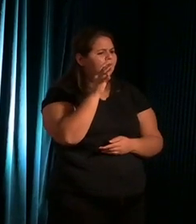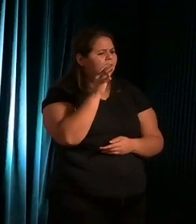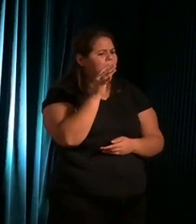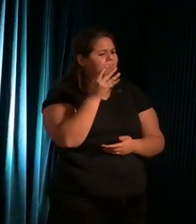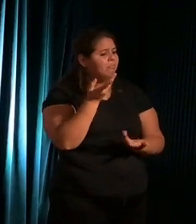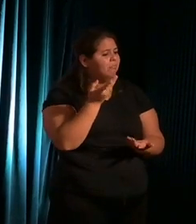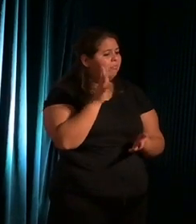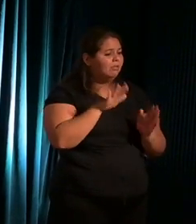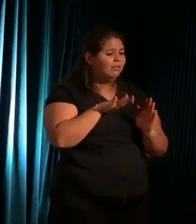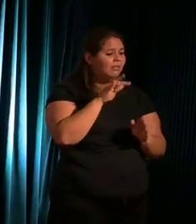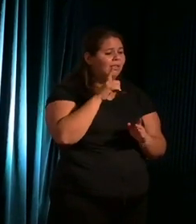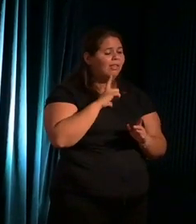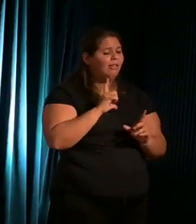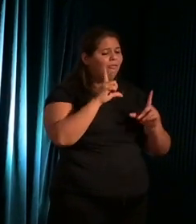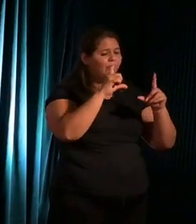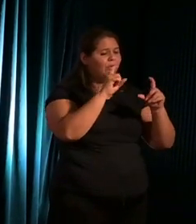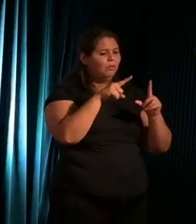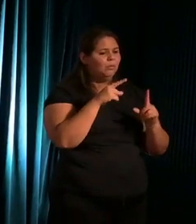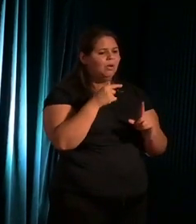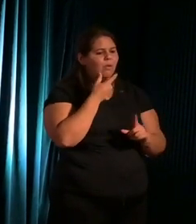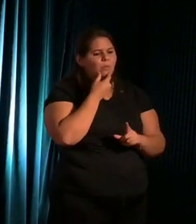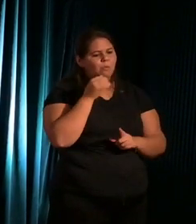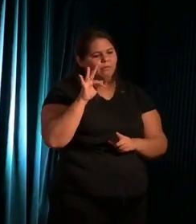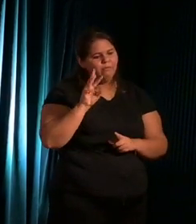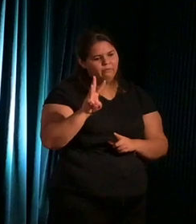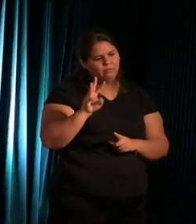Possivelmente uma imagem que o Walter fez.